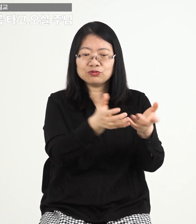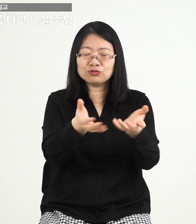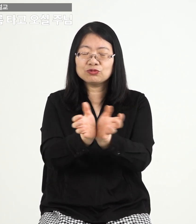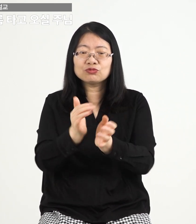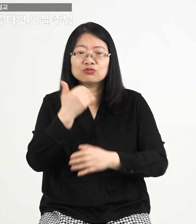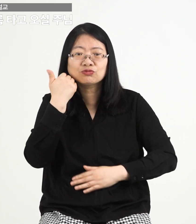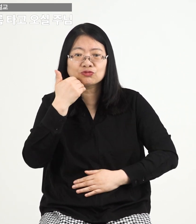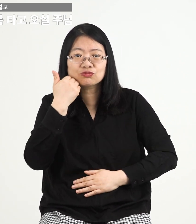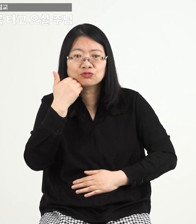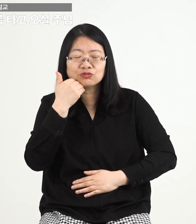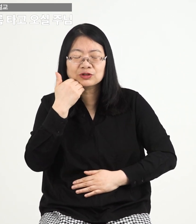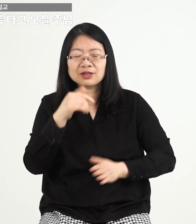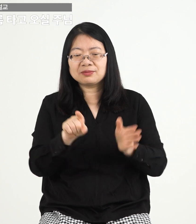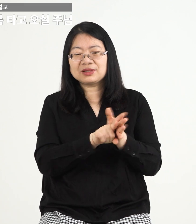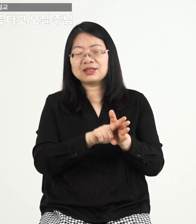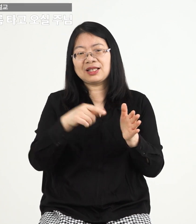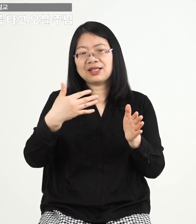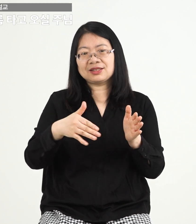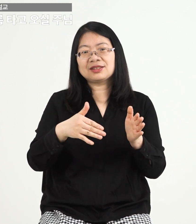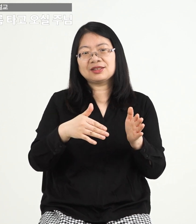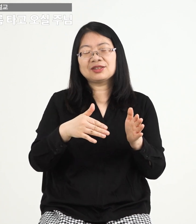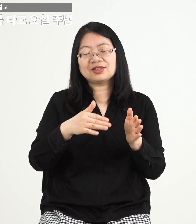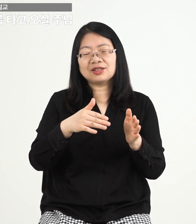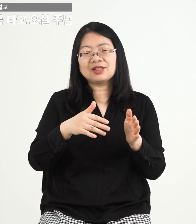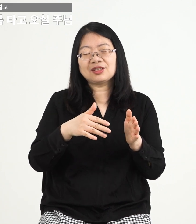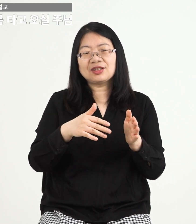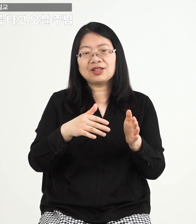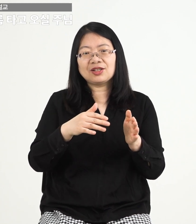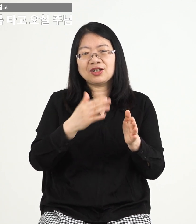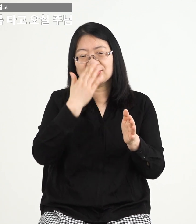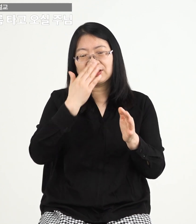하면 믿지 않는 유대 그룹이에요.